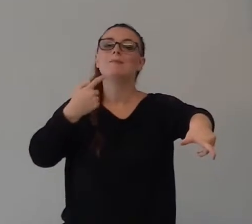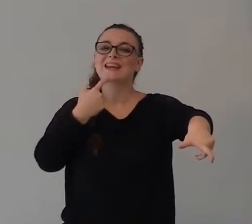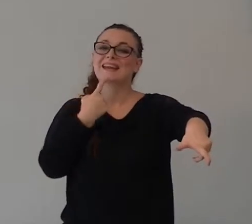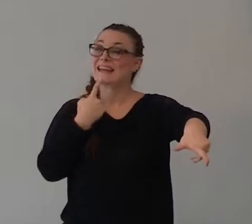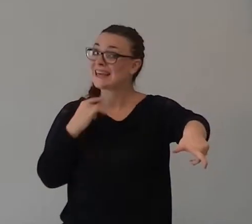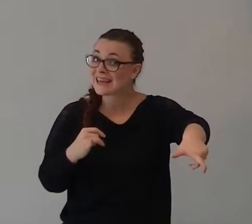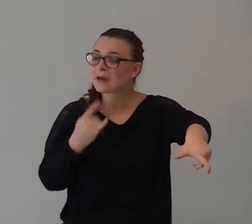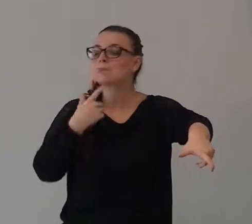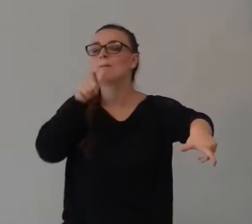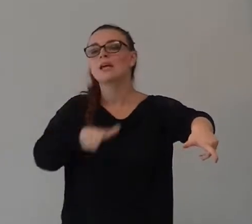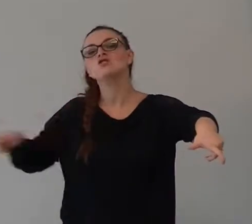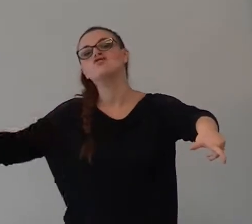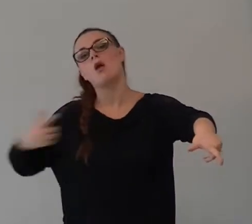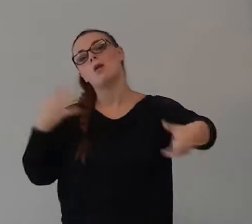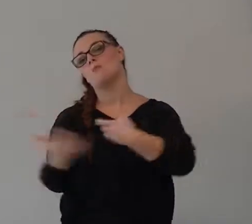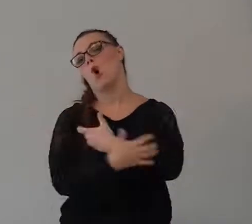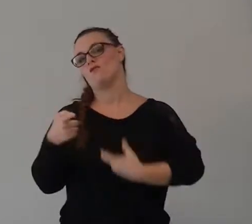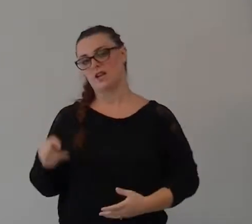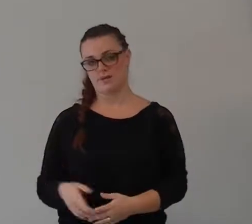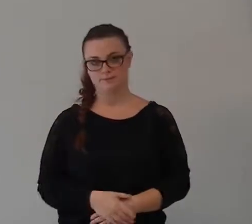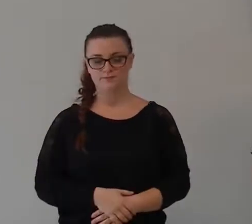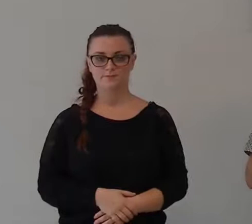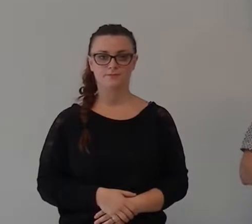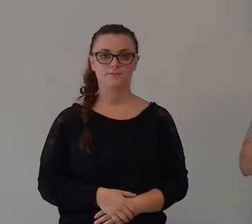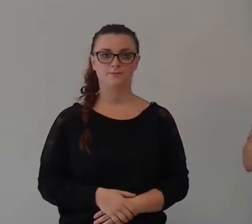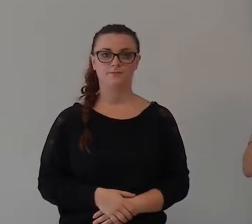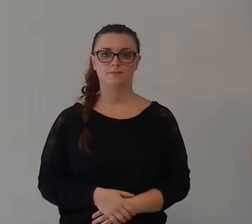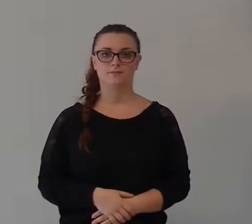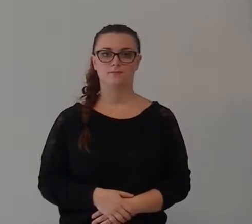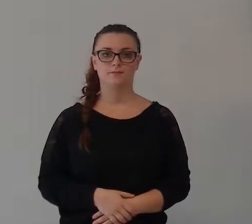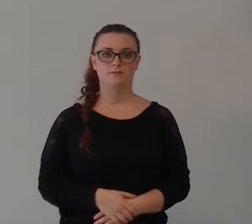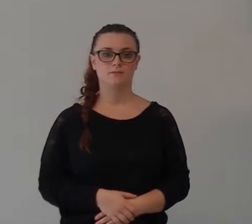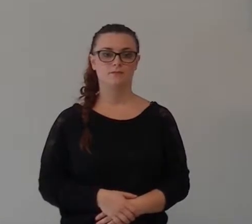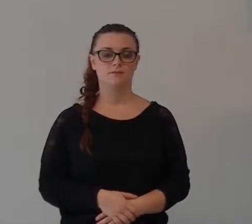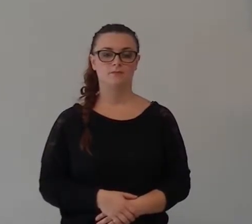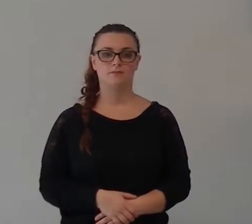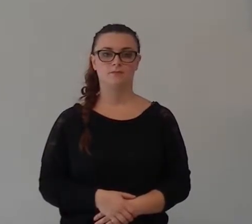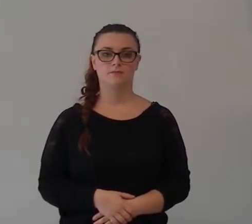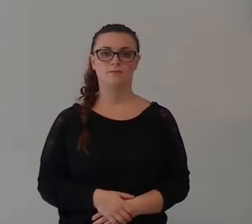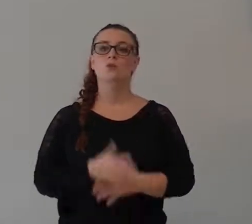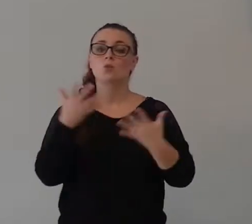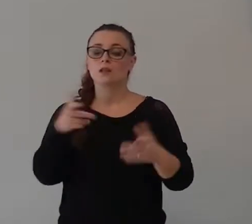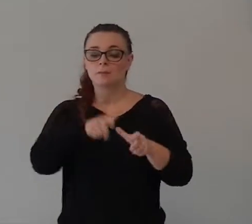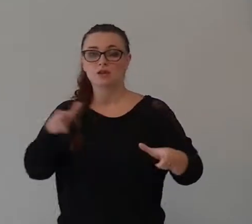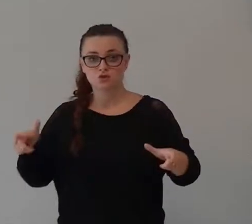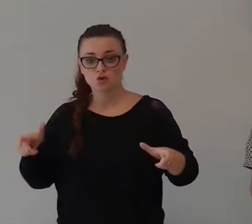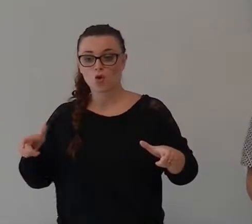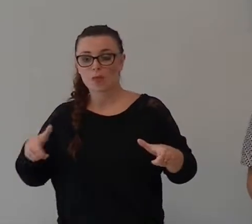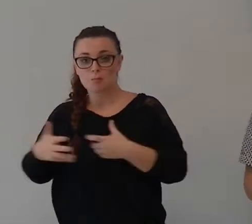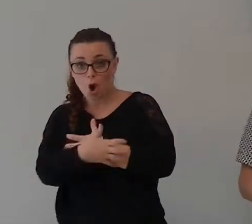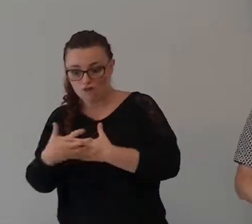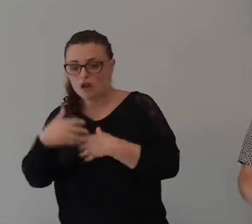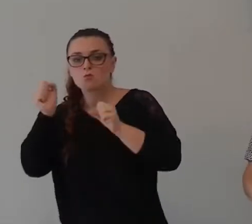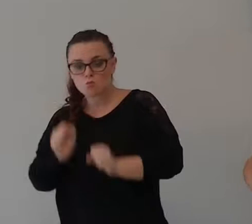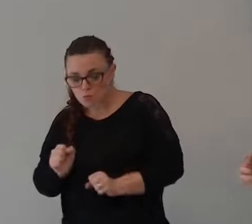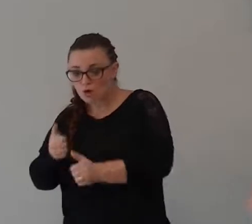i poveri, e erano autorizzati ad andare avanti dietro ai mietitori per raccogliere le spighe